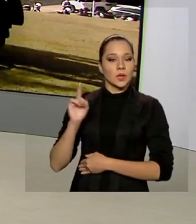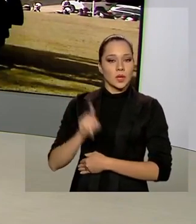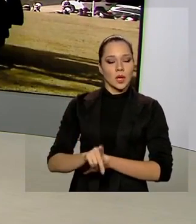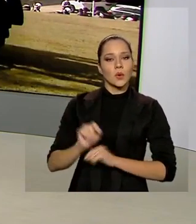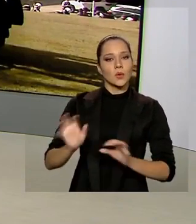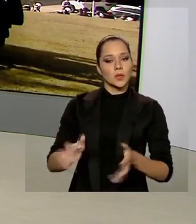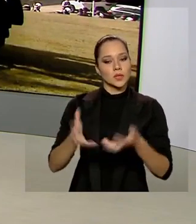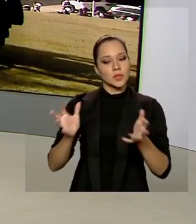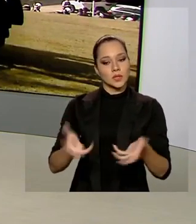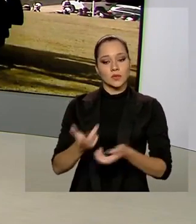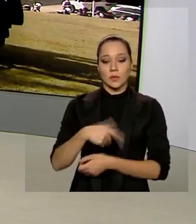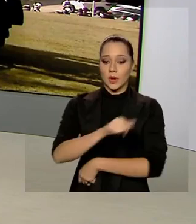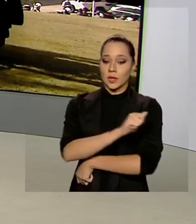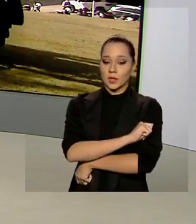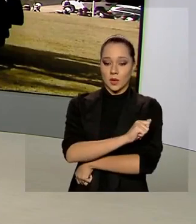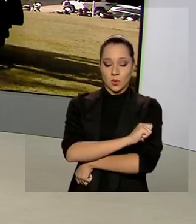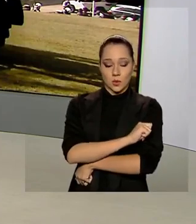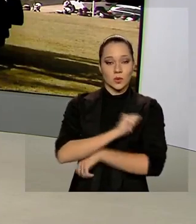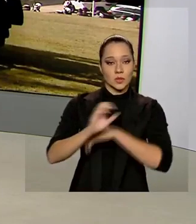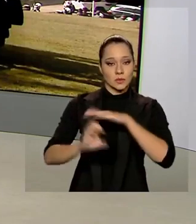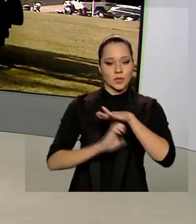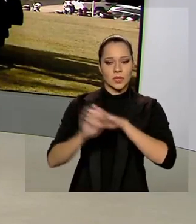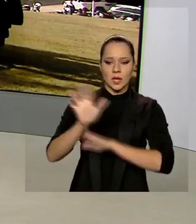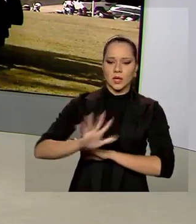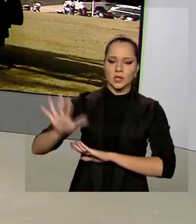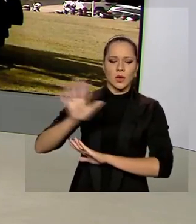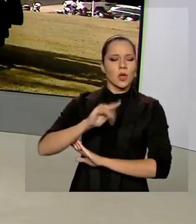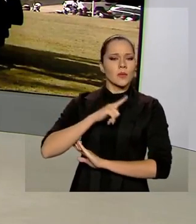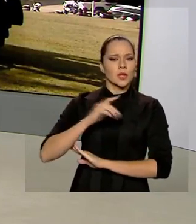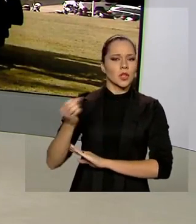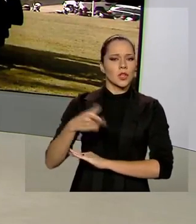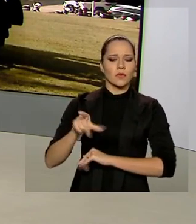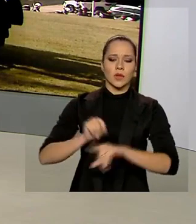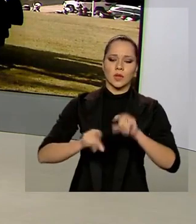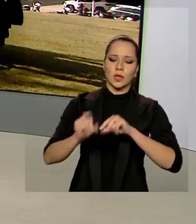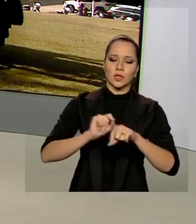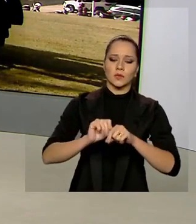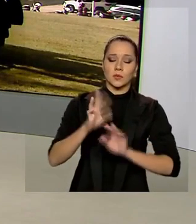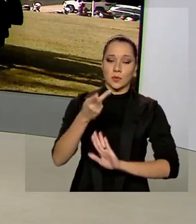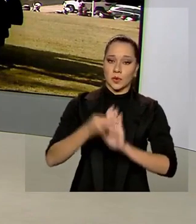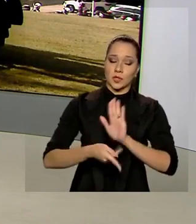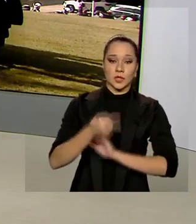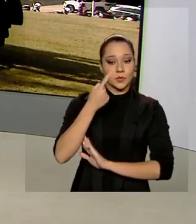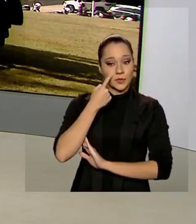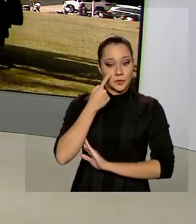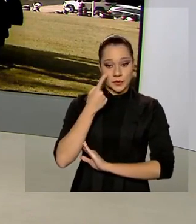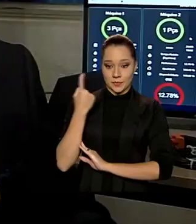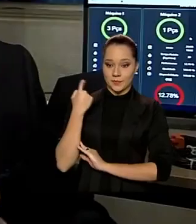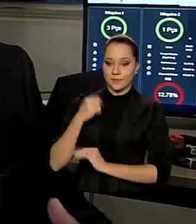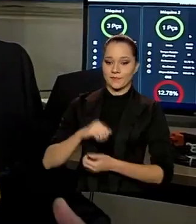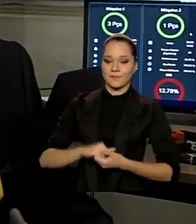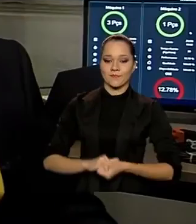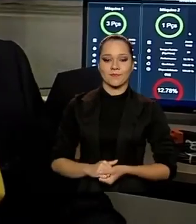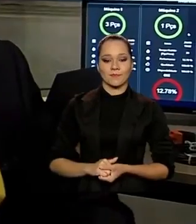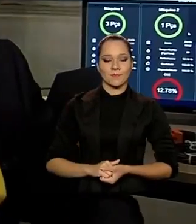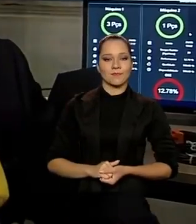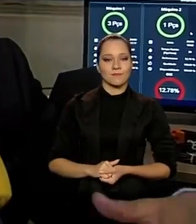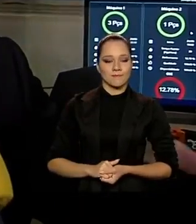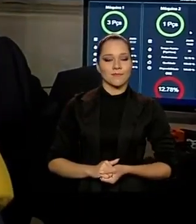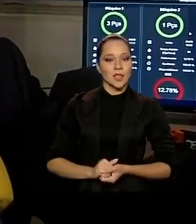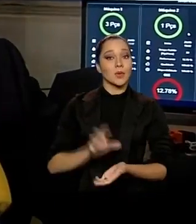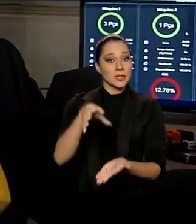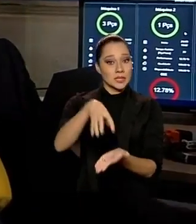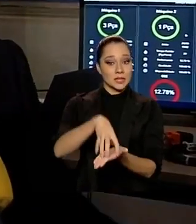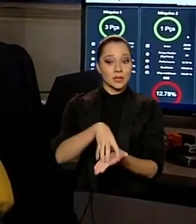um incentivo para estudantes e empresários da região para buscarem novas alternativas para os seus projetos. Vamos ouvir. Esse centro